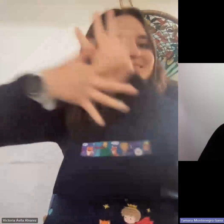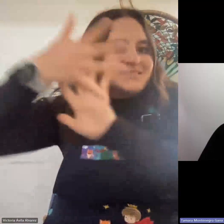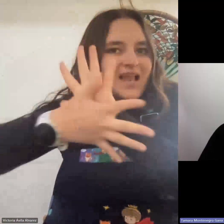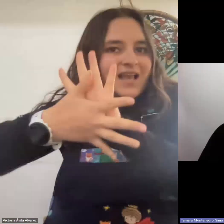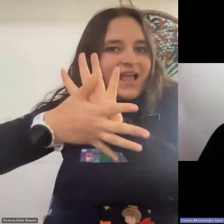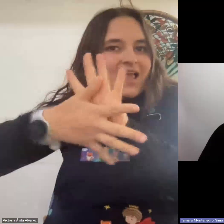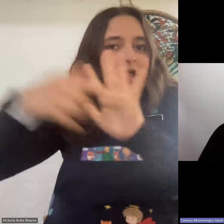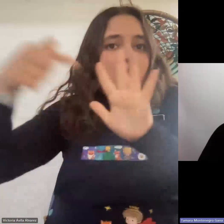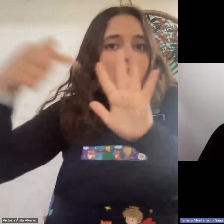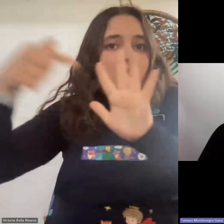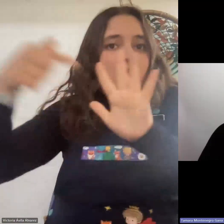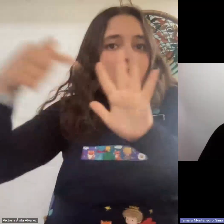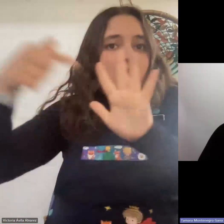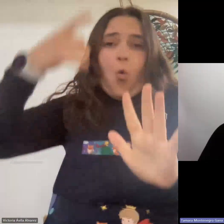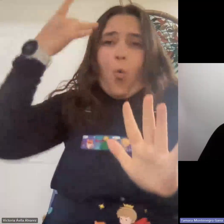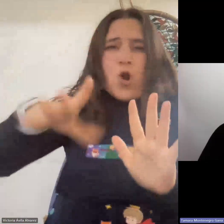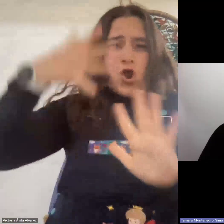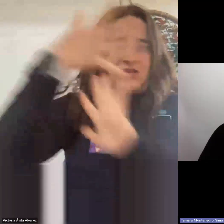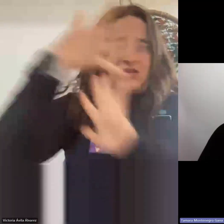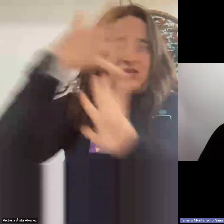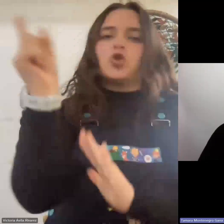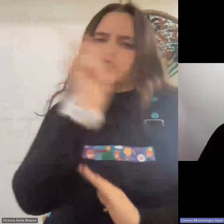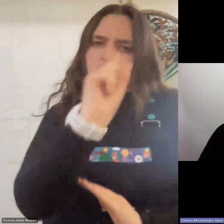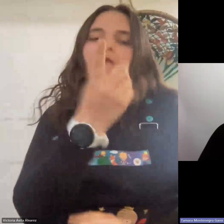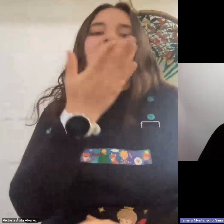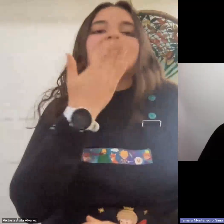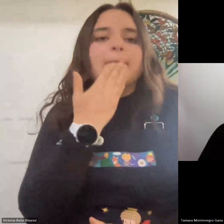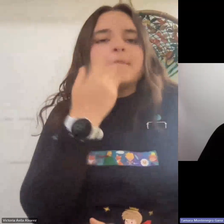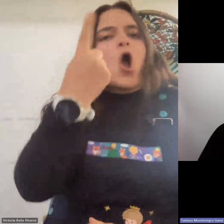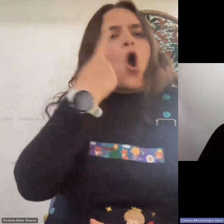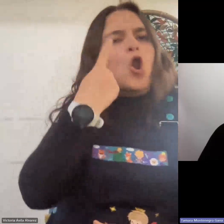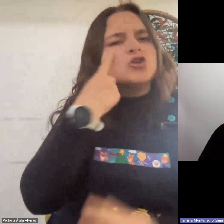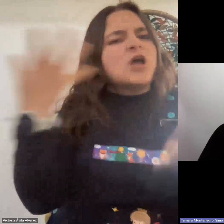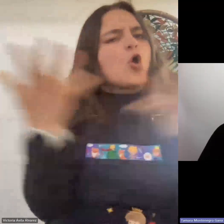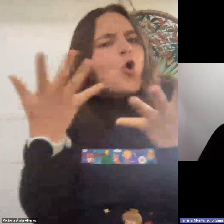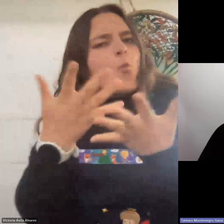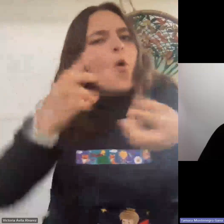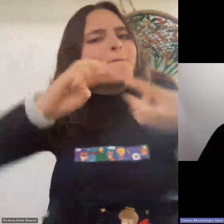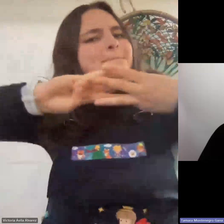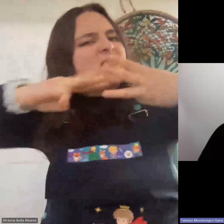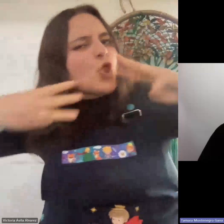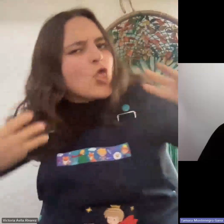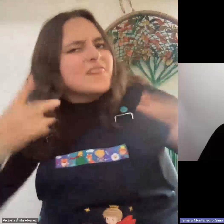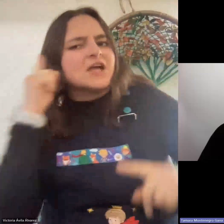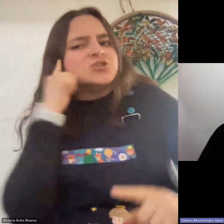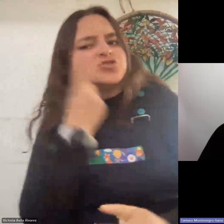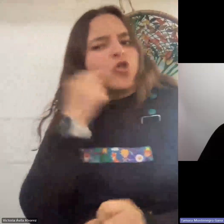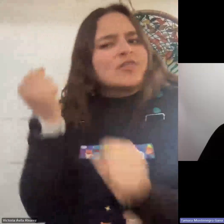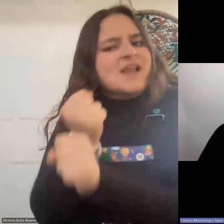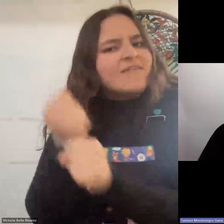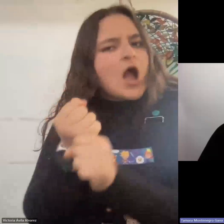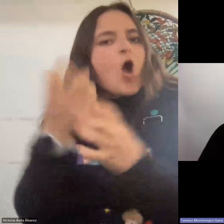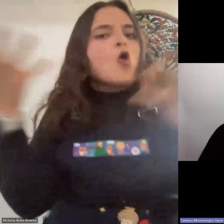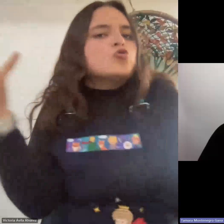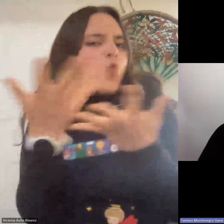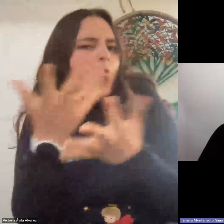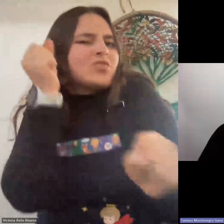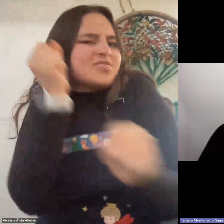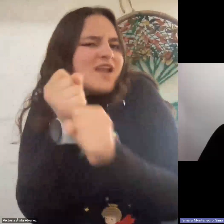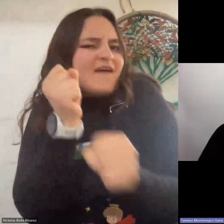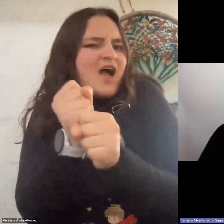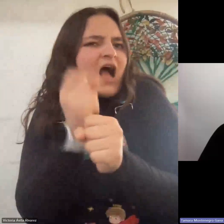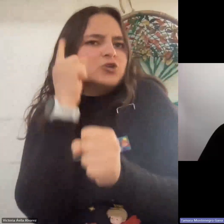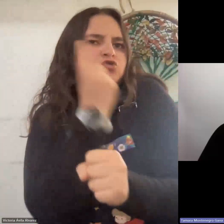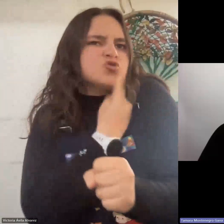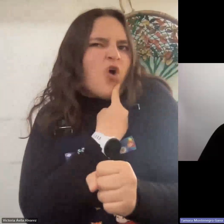con los sordos y que ellos puedan aprender a comunicarse en lengua de señas. No únicamente en lengua de señas, también conocer cómo es la